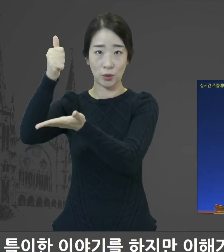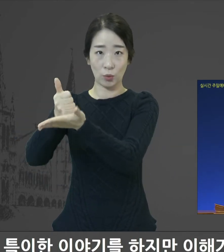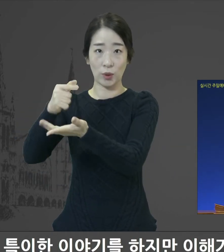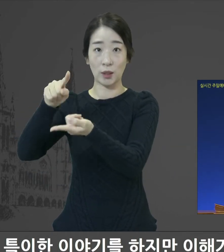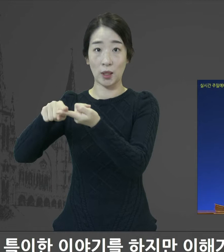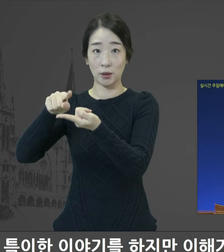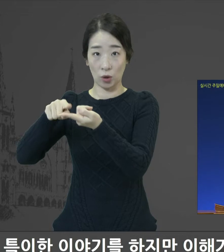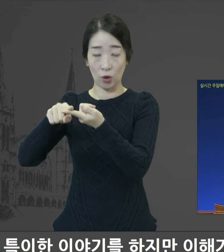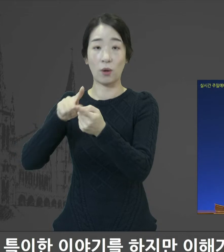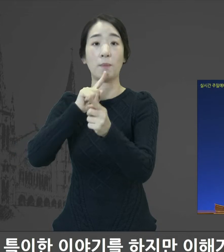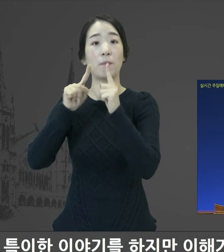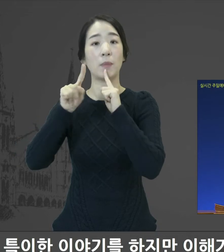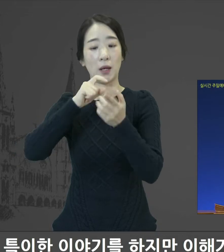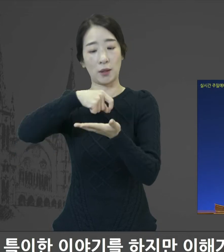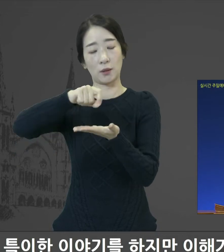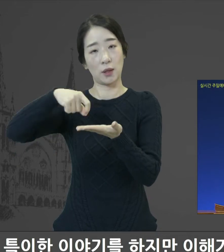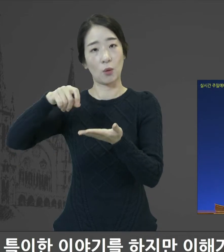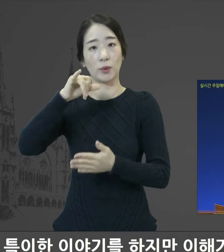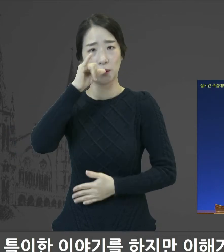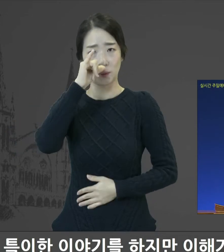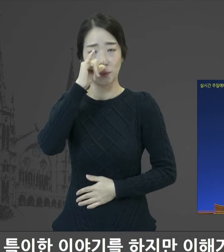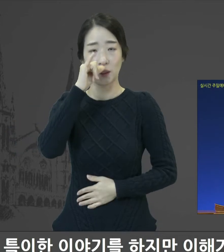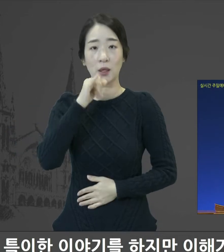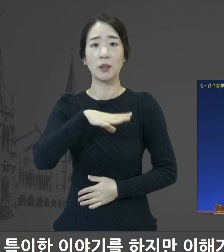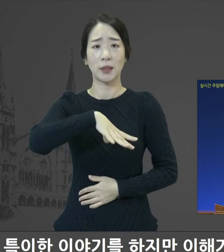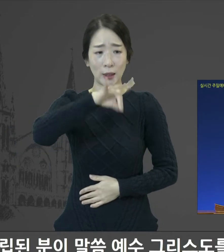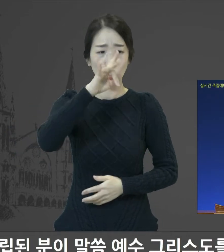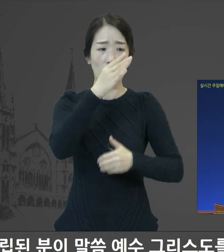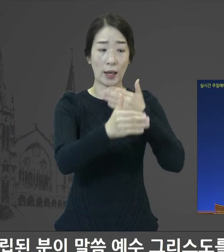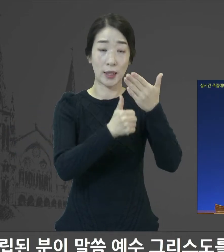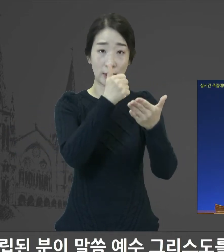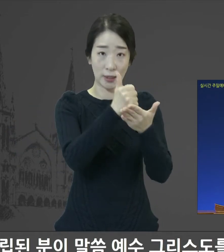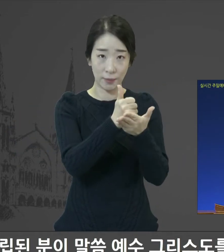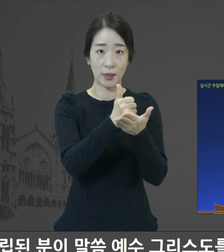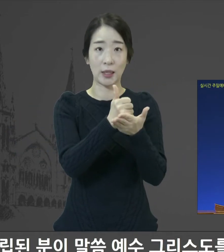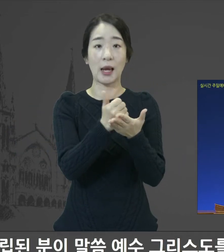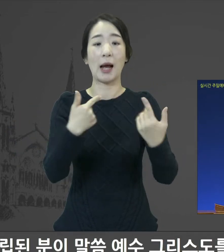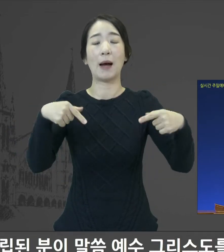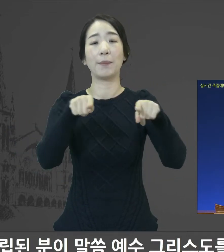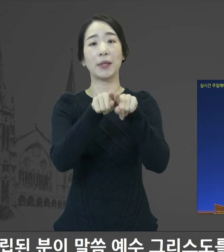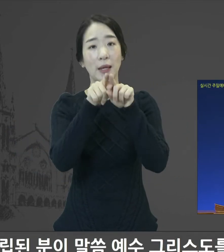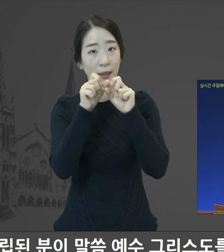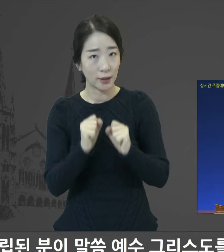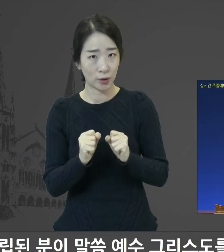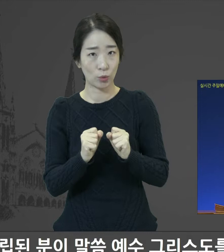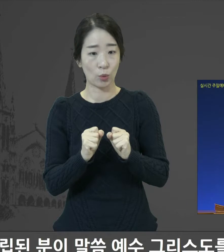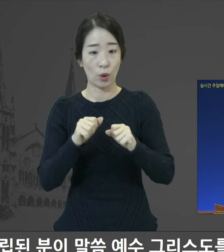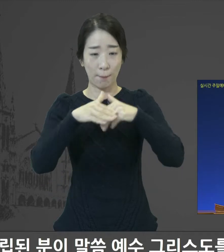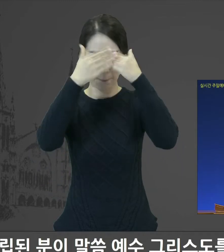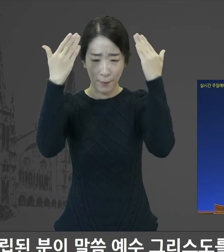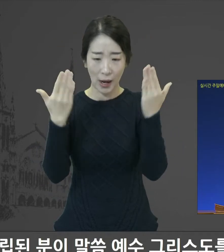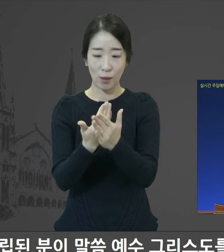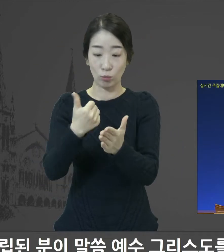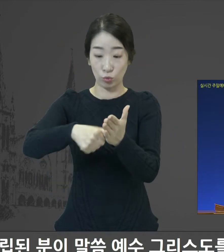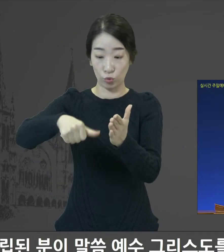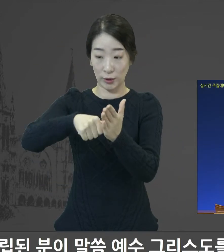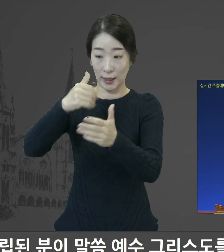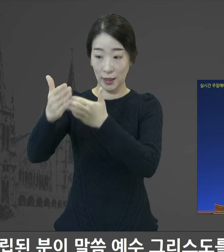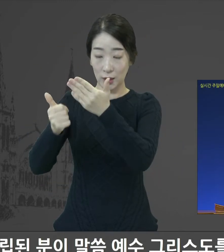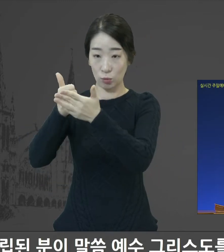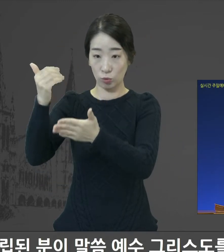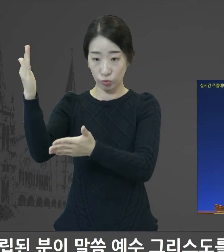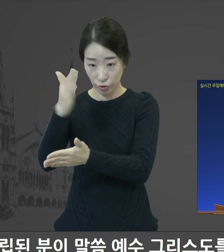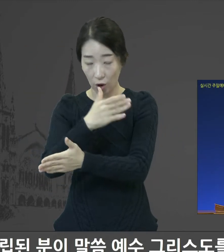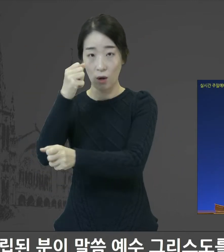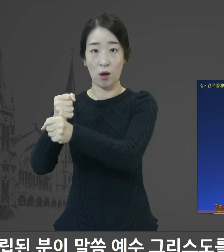것이죠. 2절에 보면 그가 태초에 하나님과 함께 계셨고 만물이 그로 말미암아 지은 바 되었으니 지은 것이